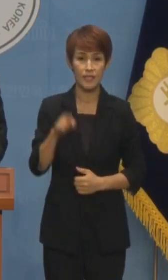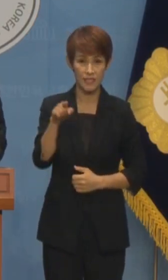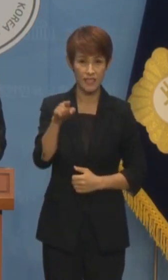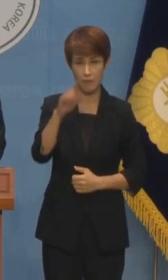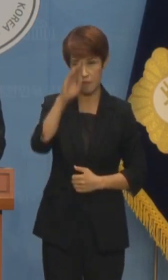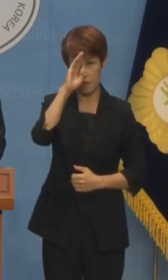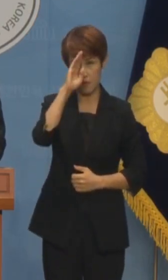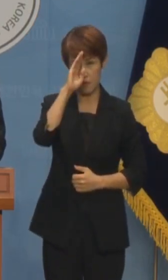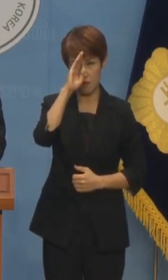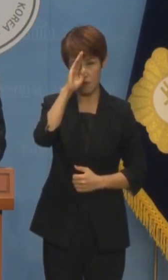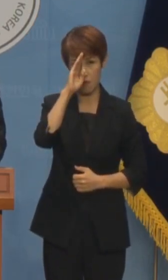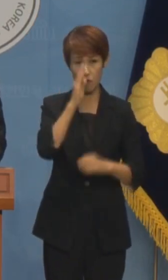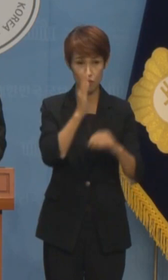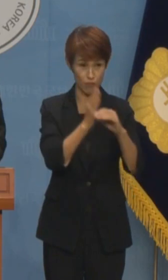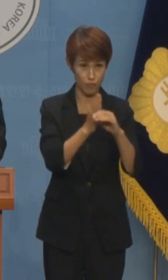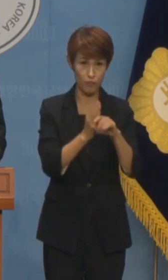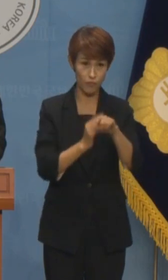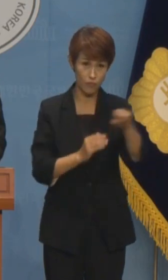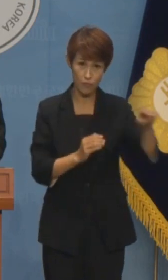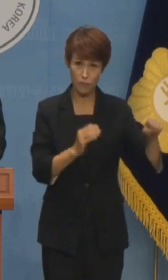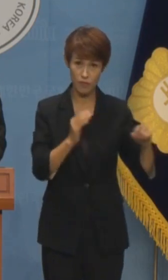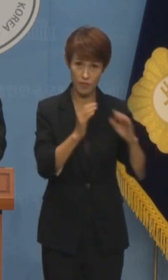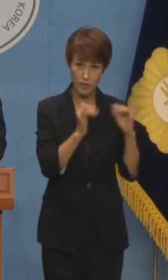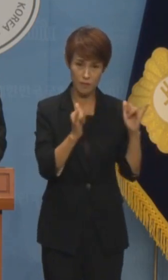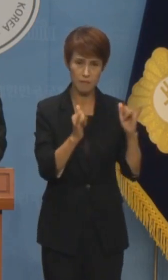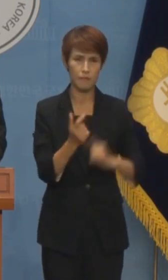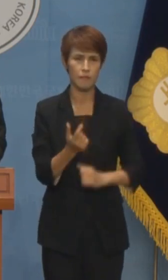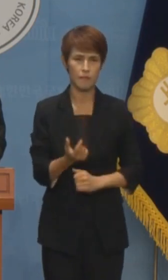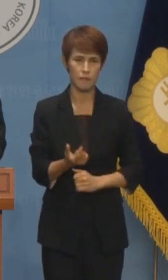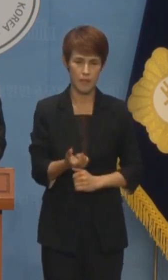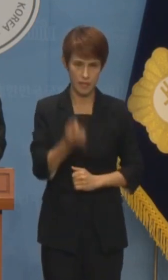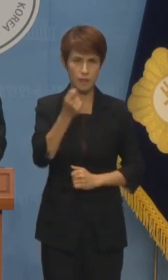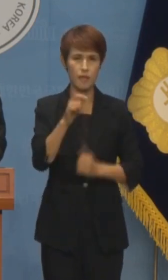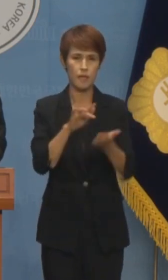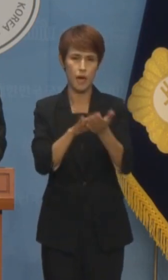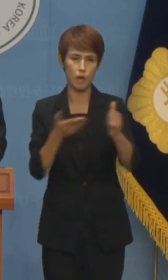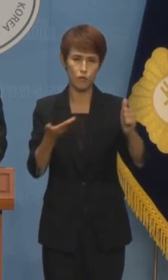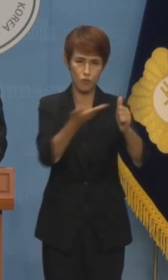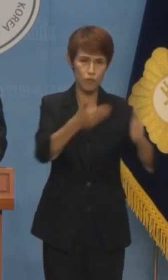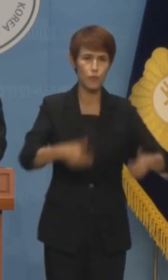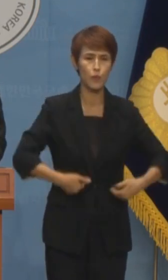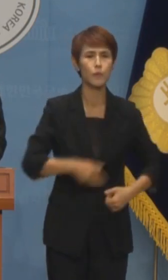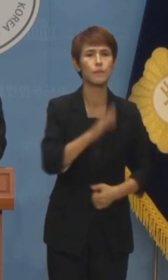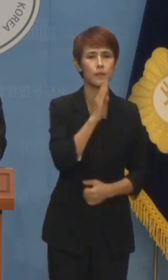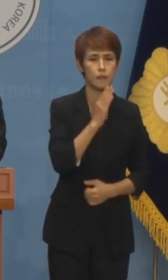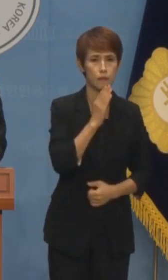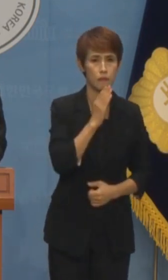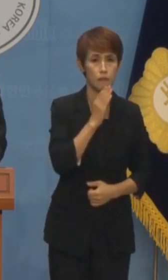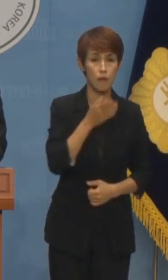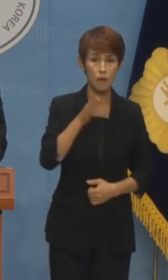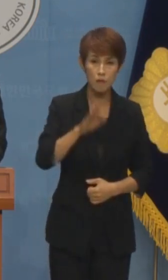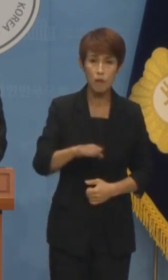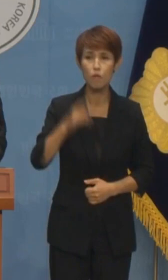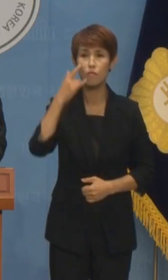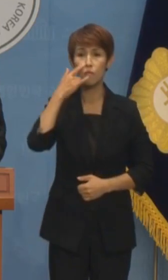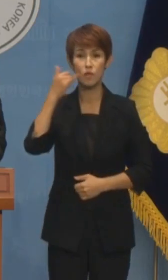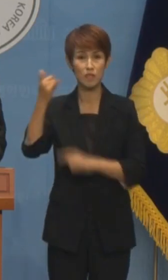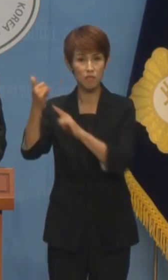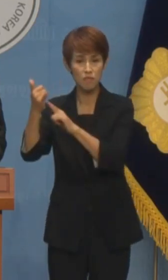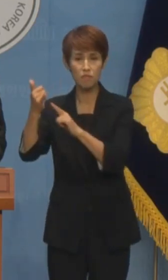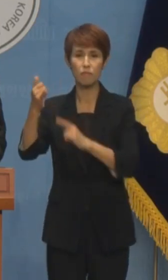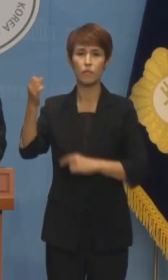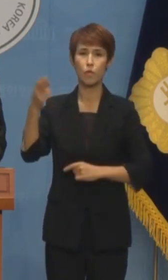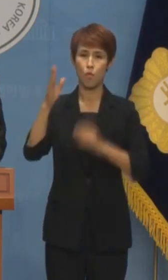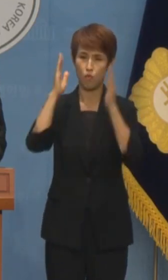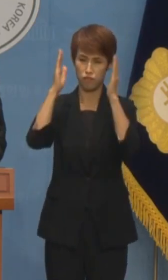ADHD를 앓고 있는 환자에게는 신속한 처방이 필요하겠지만 학부모와 수험생의